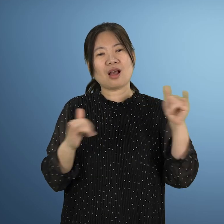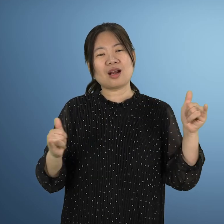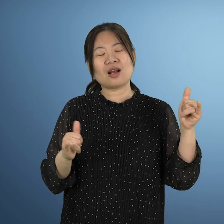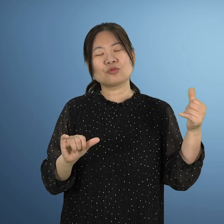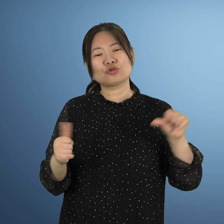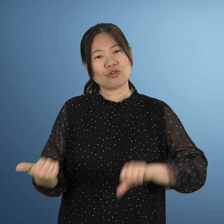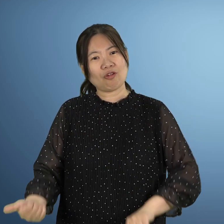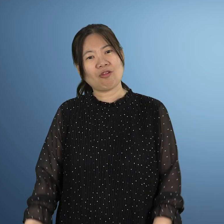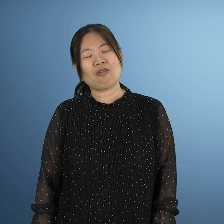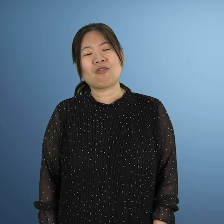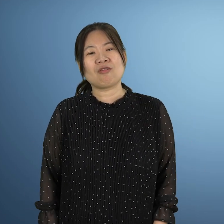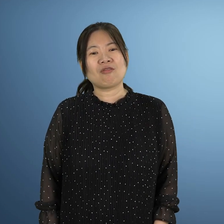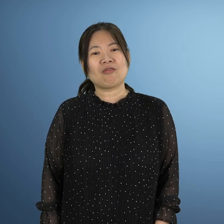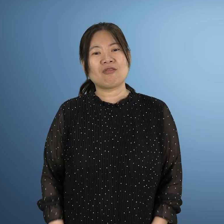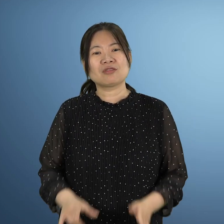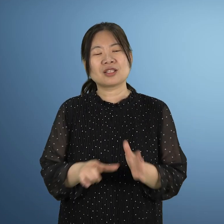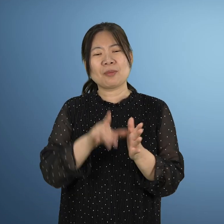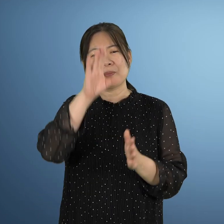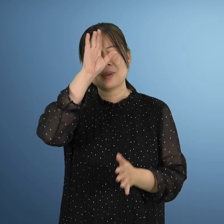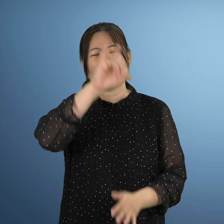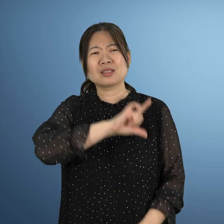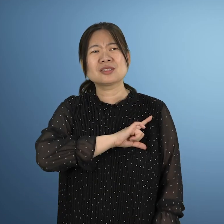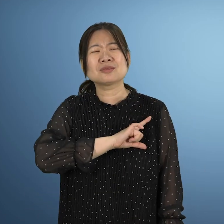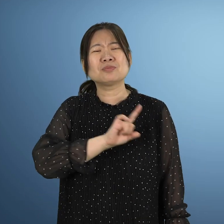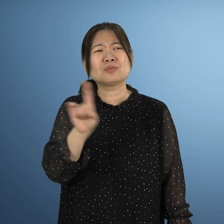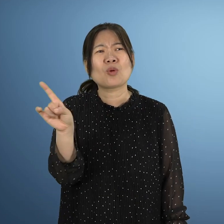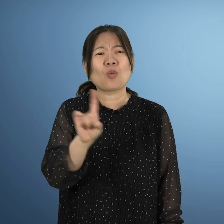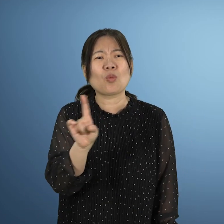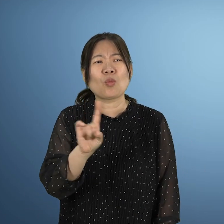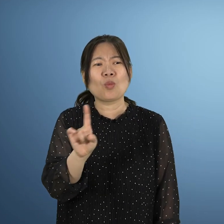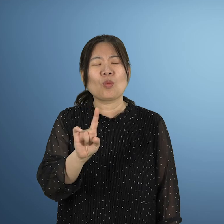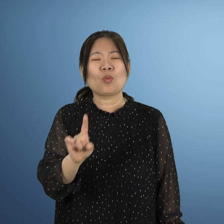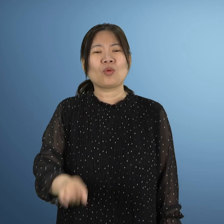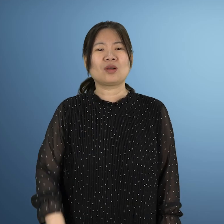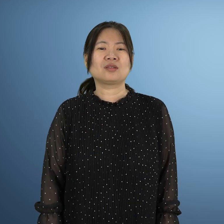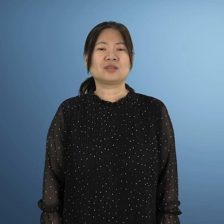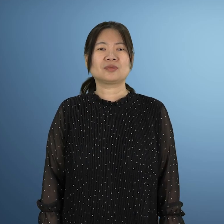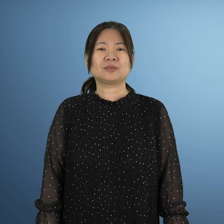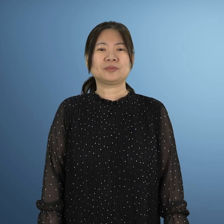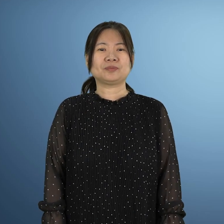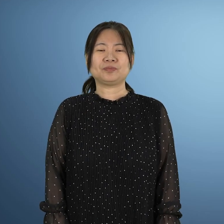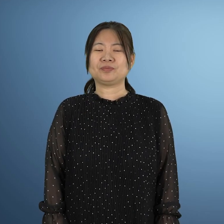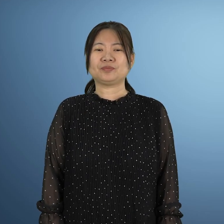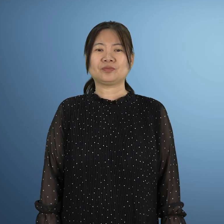죽어나갔어요. 근데 그때 그 병이 무슨 병인지는 워낙